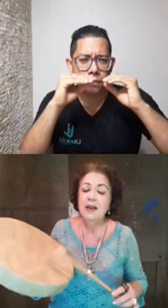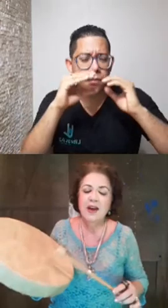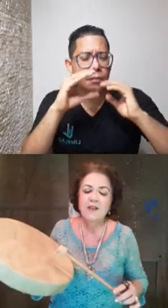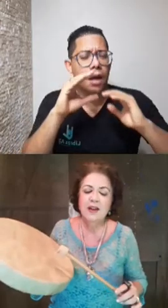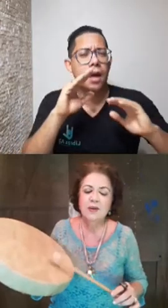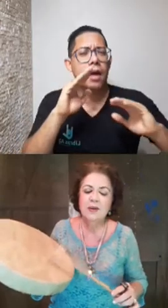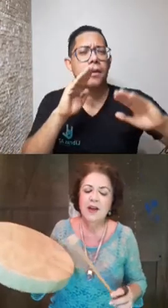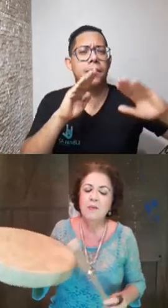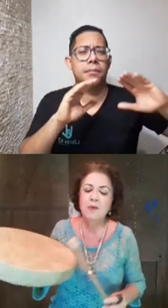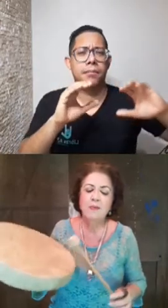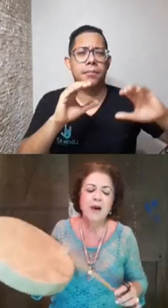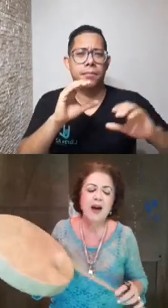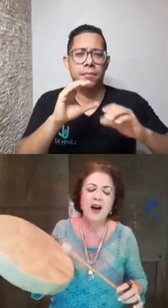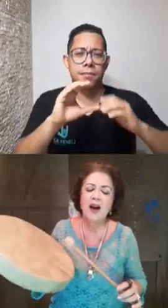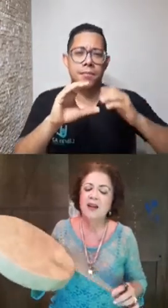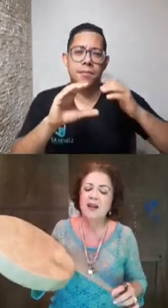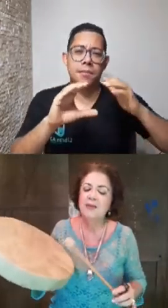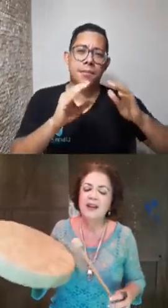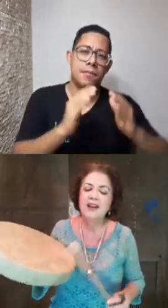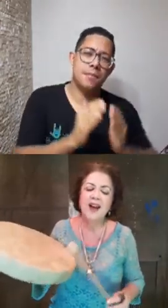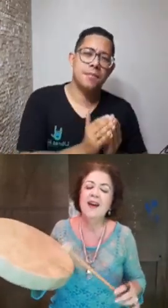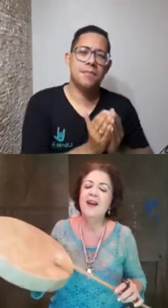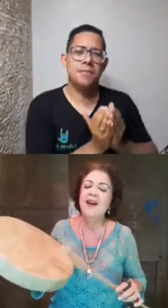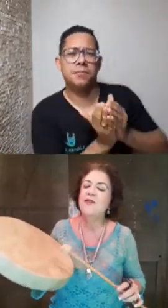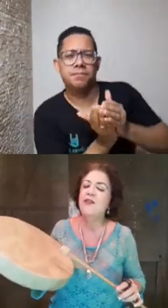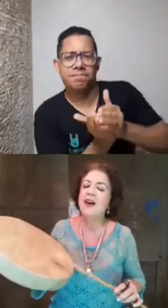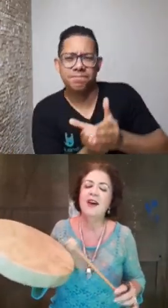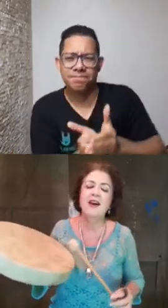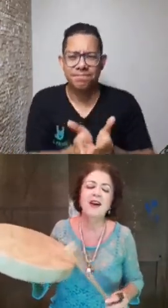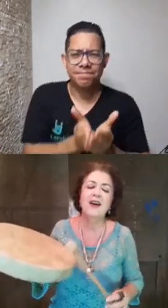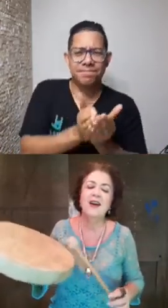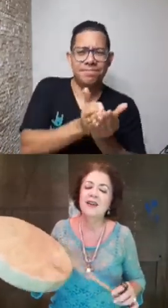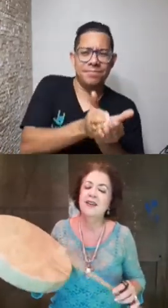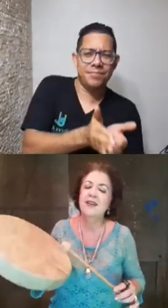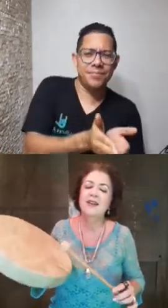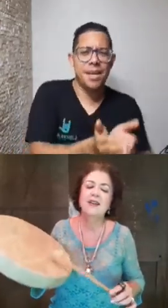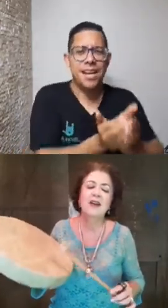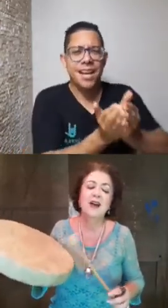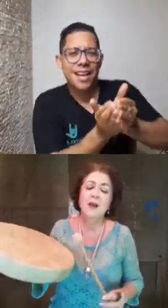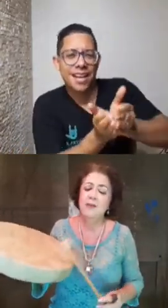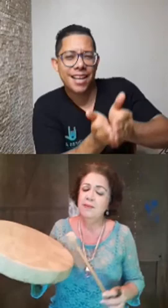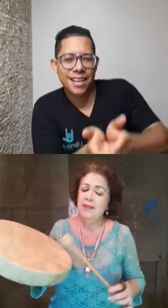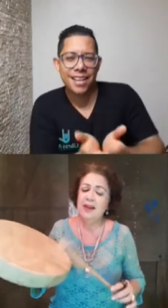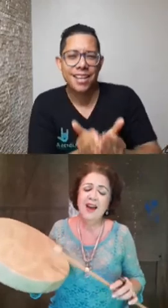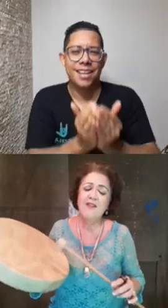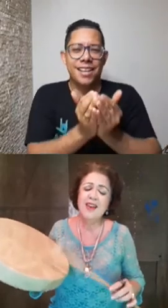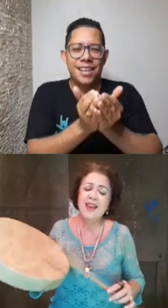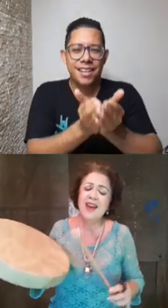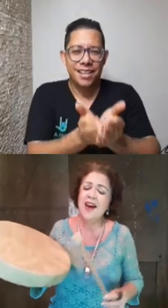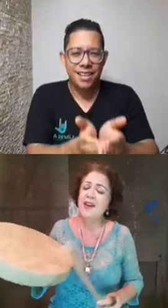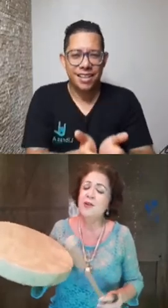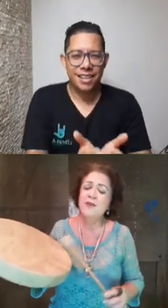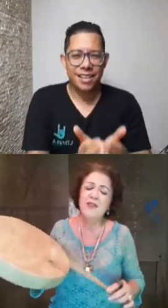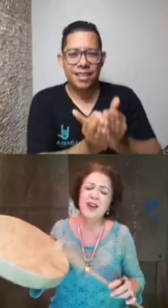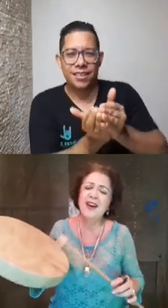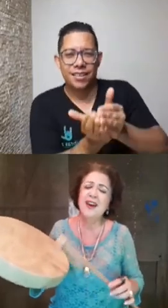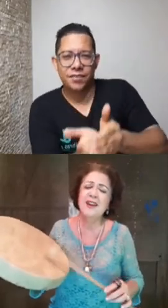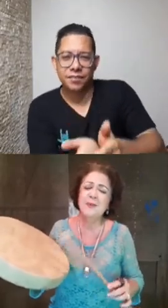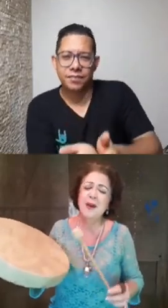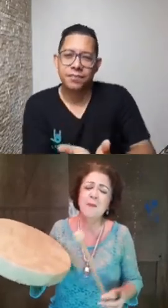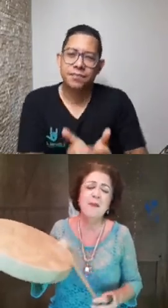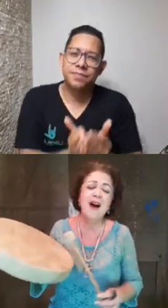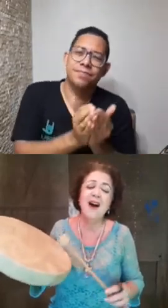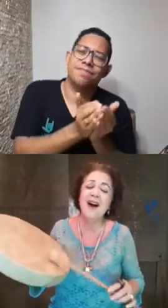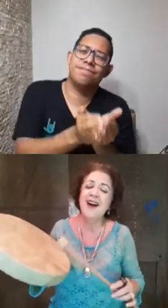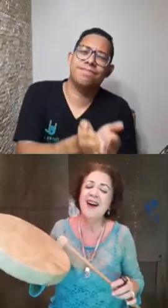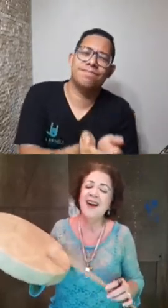Me leva no teu bumbá, me leva. Me leva que quero ver